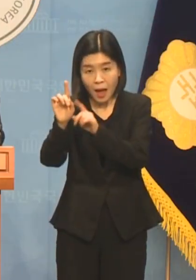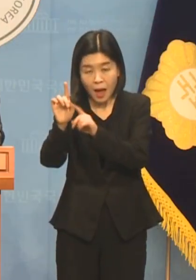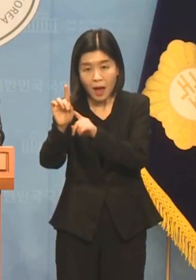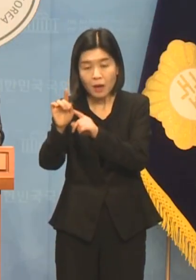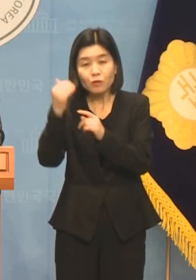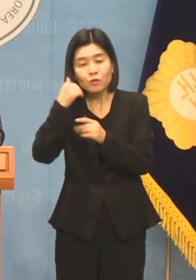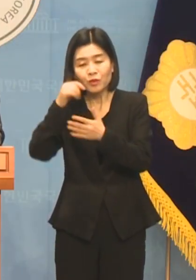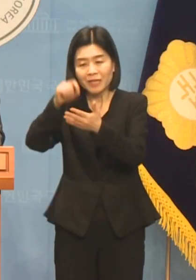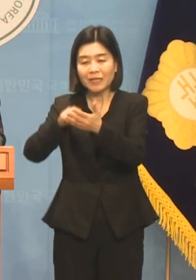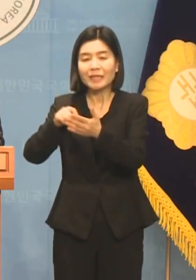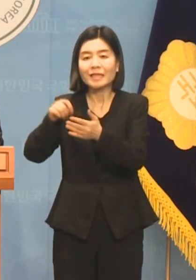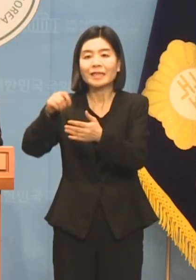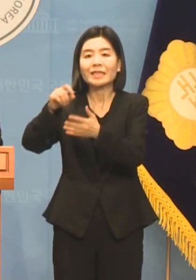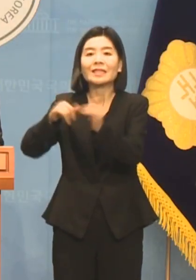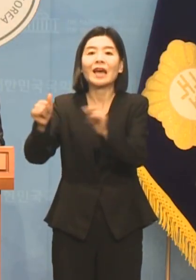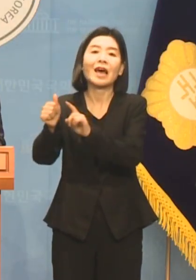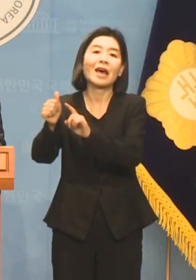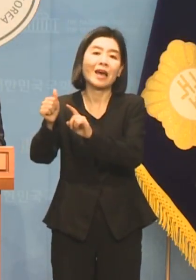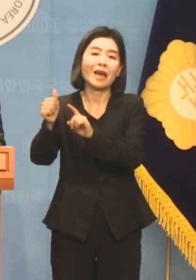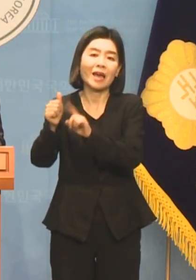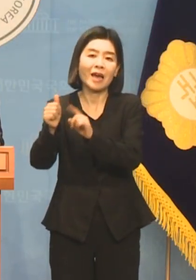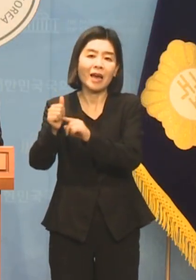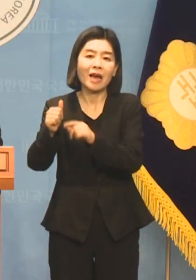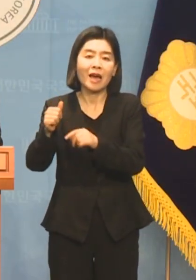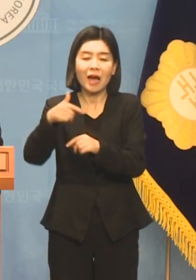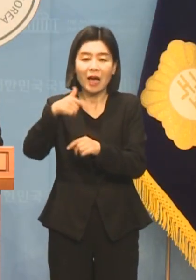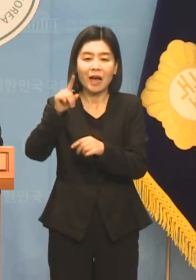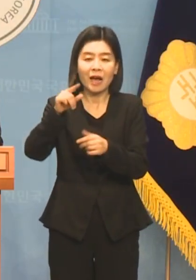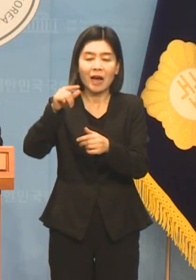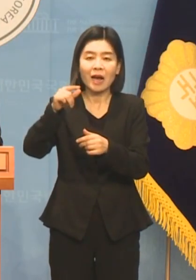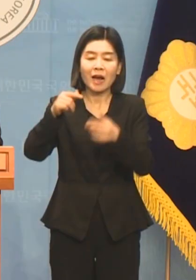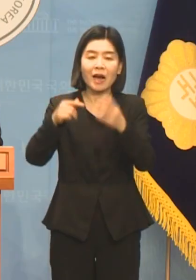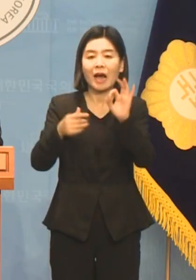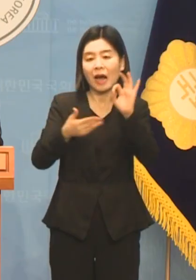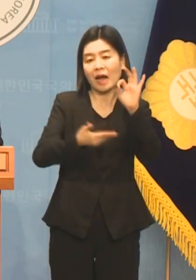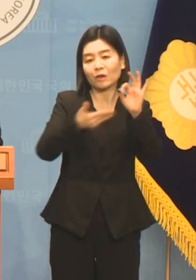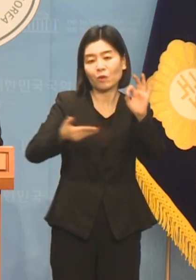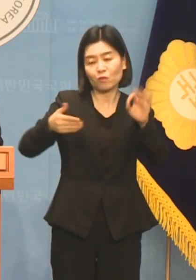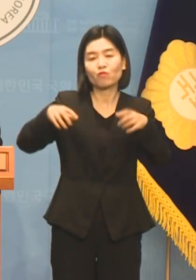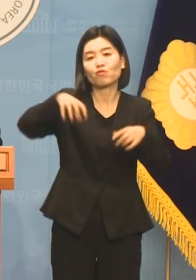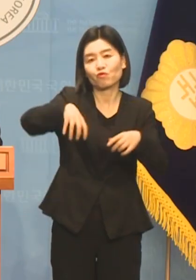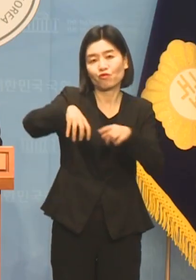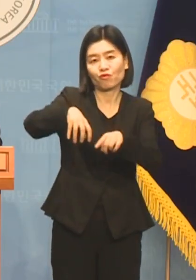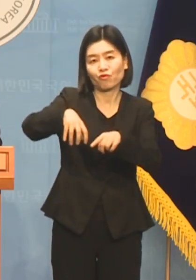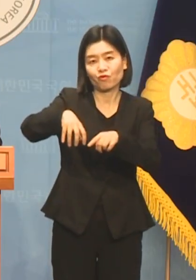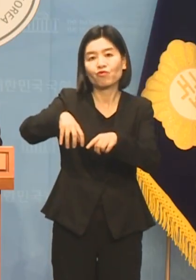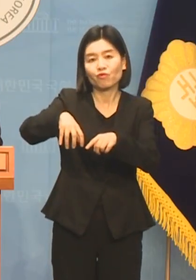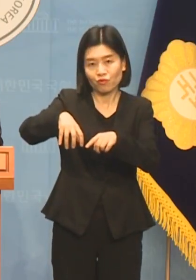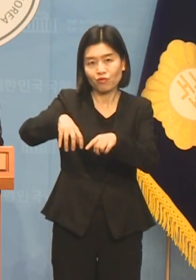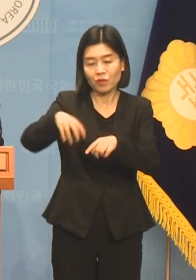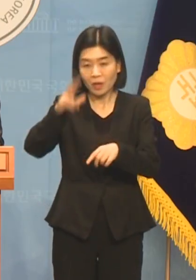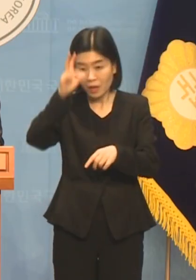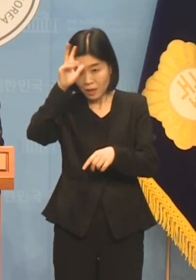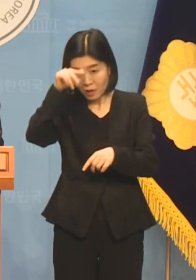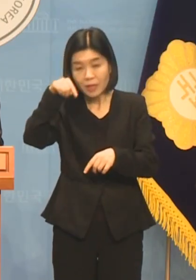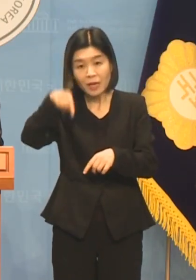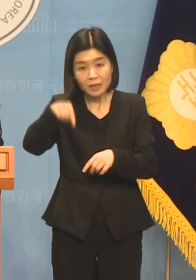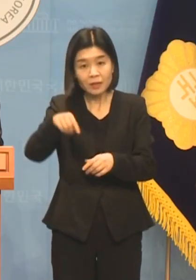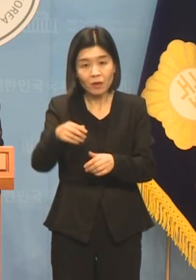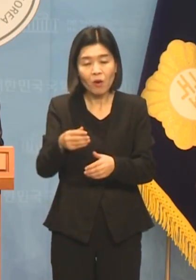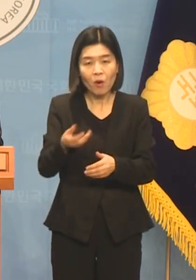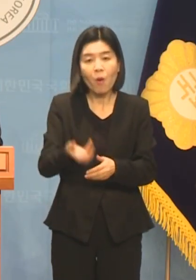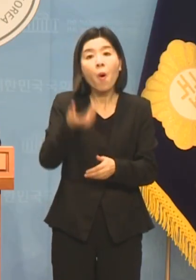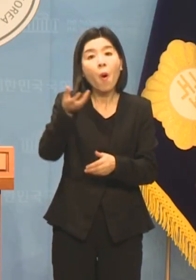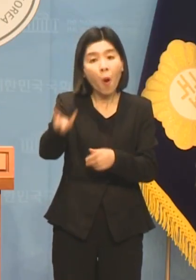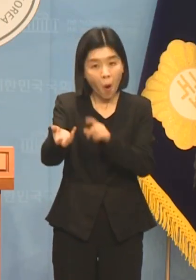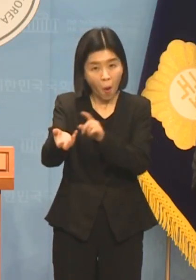기자의 주소지가 강동구에 위치하고 있어 관할 경찰서인 서울 강동경찰서로 사건이